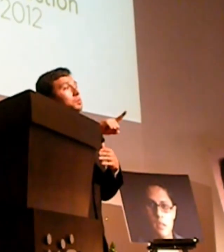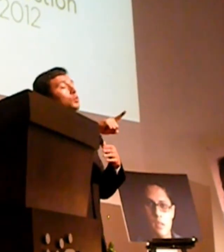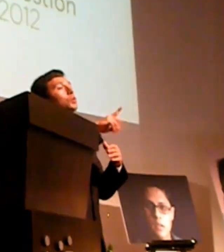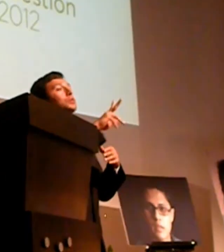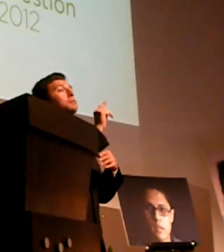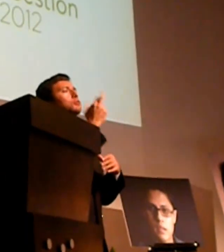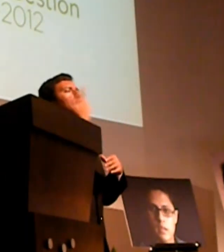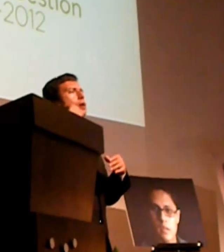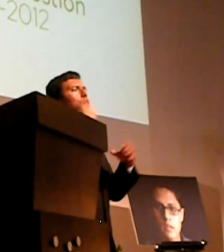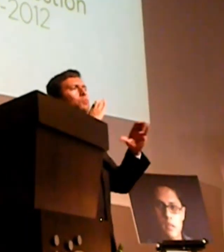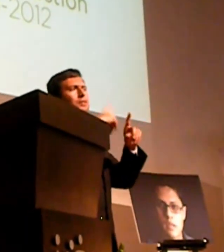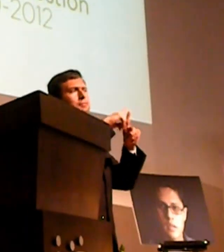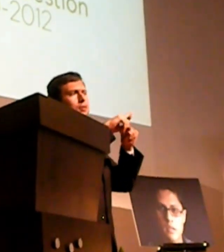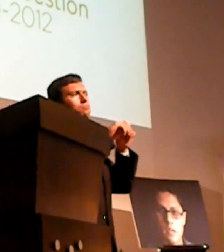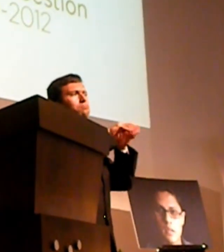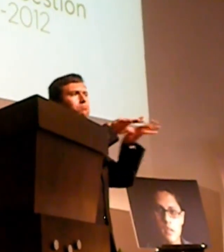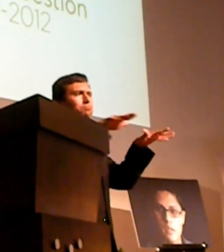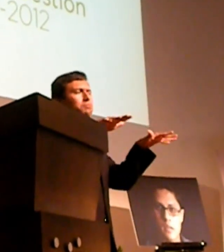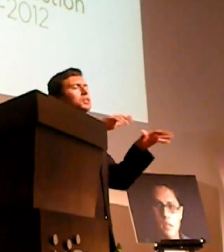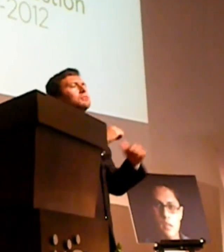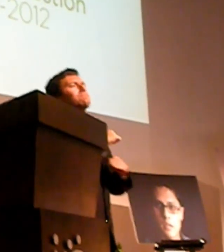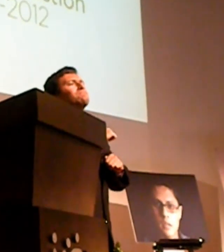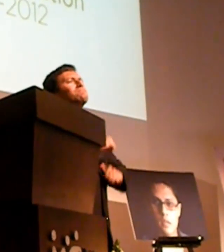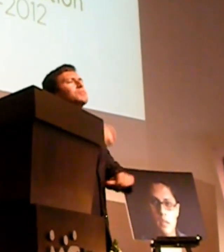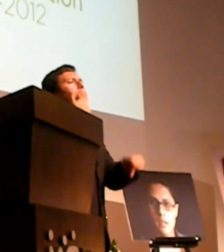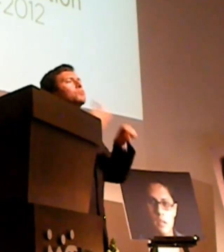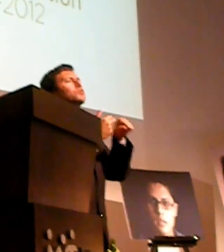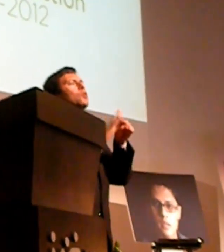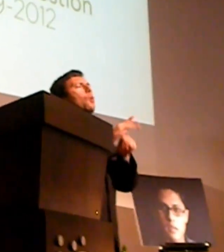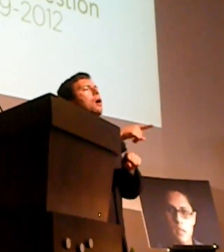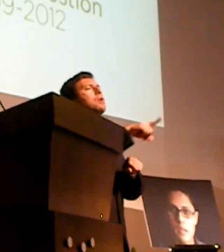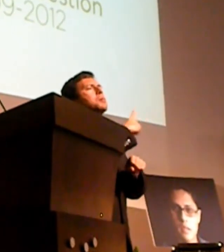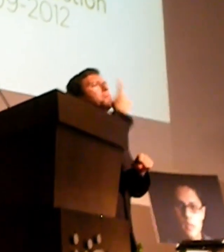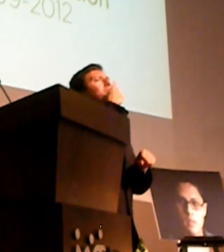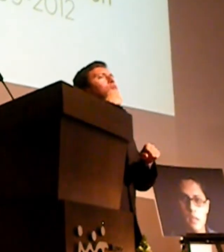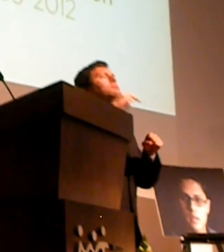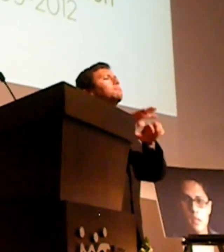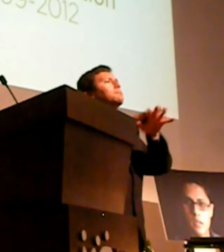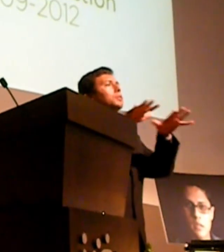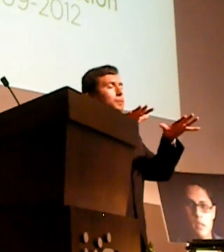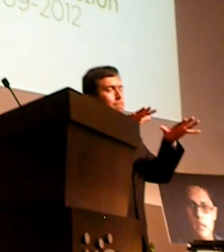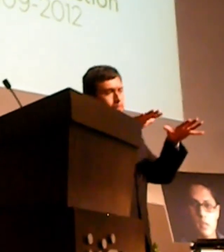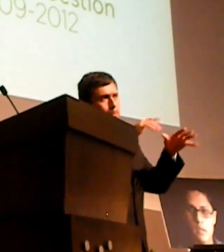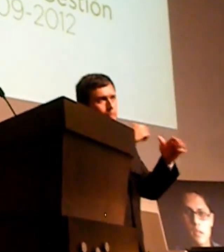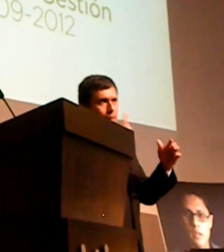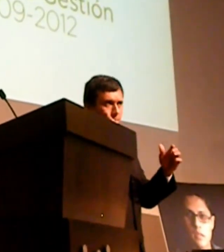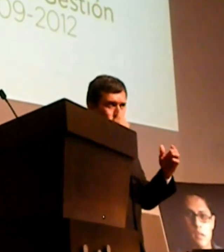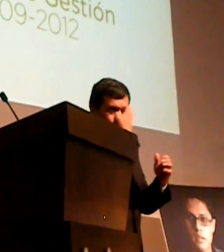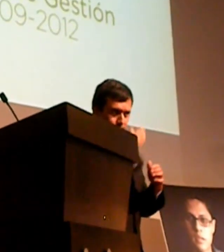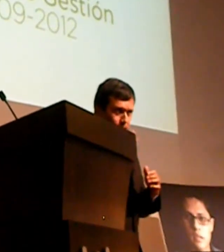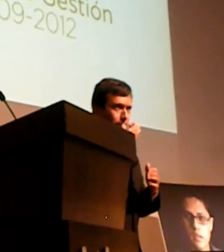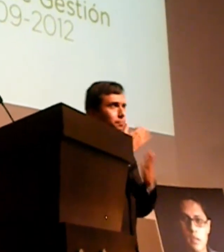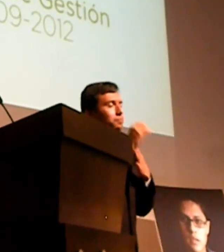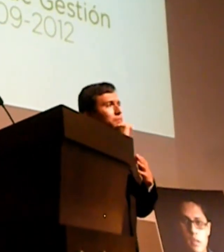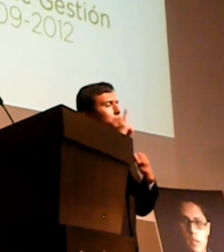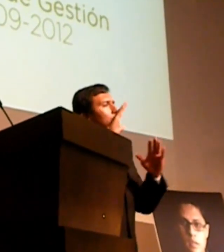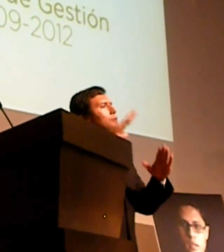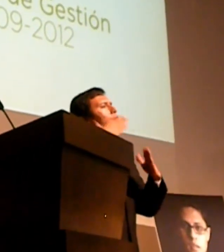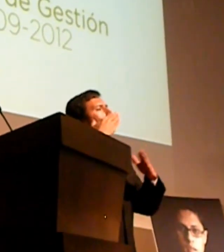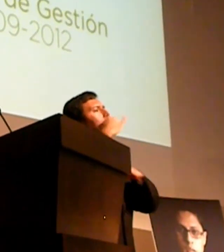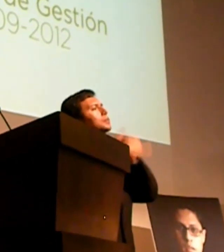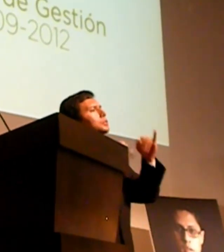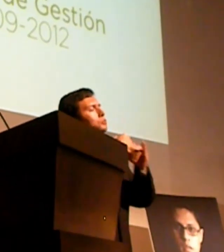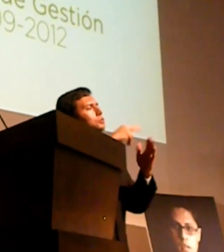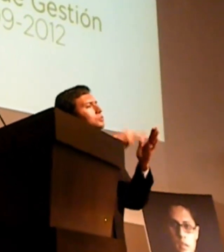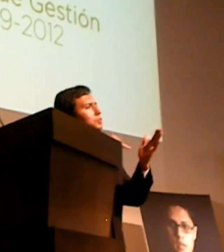y la utilidad pública que deben de tener. Establecer mecanismos para coordinar la implementación de los tratados